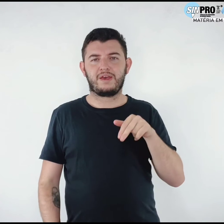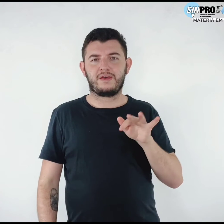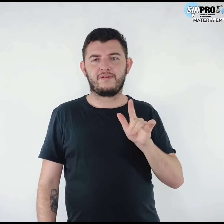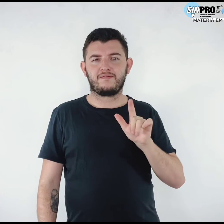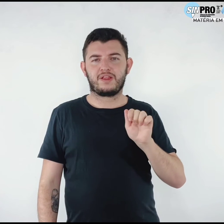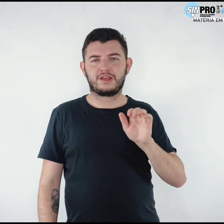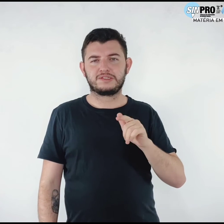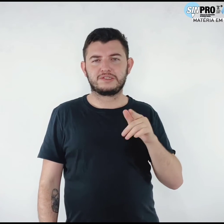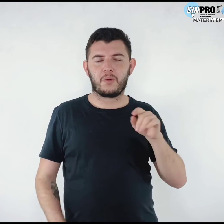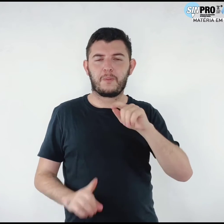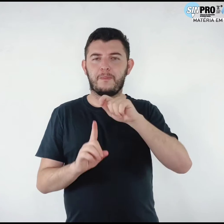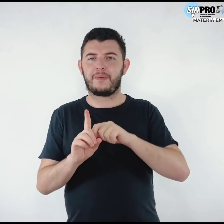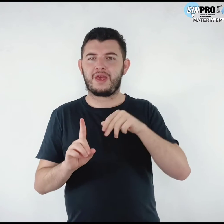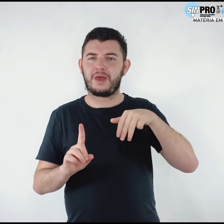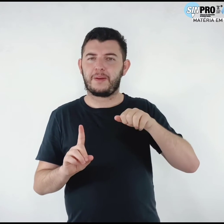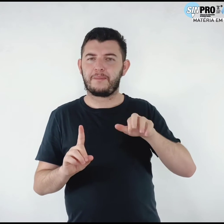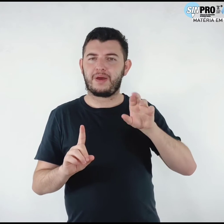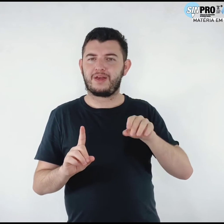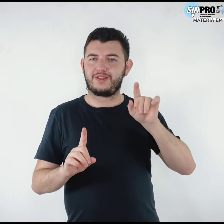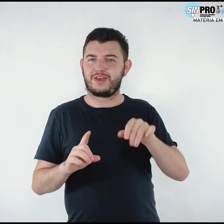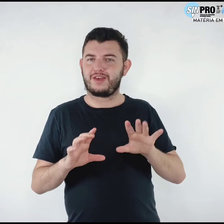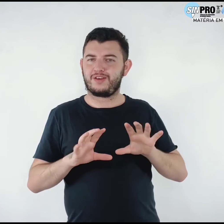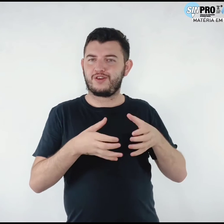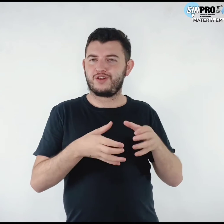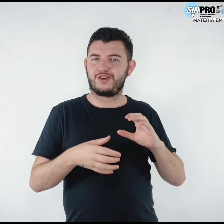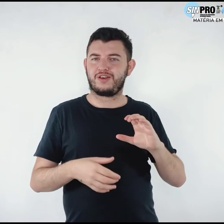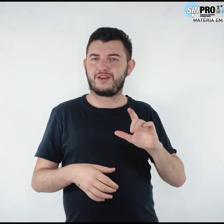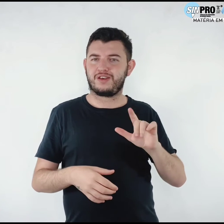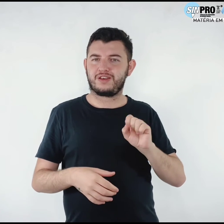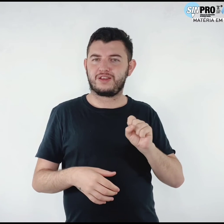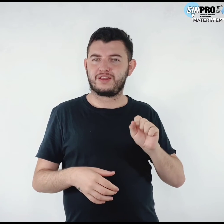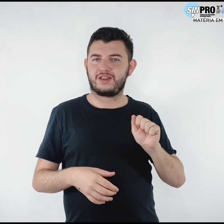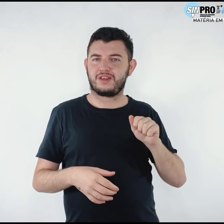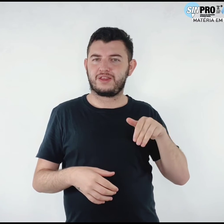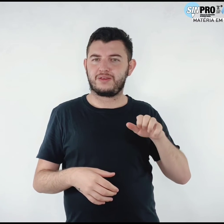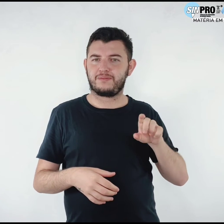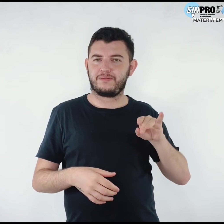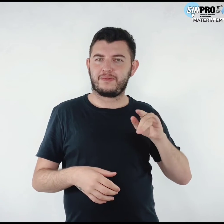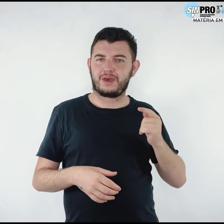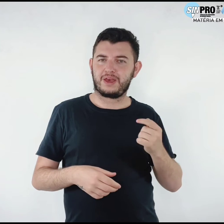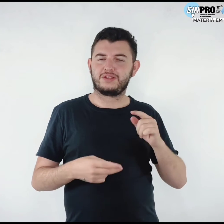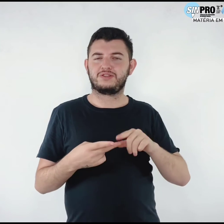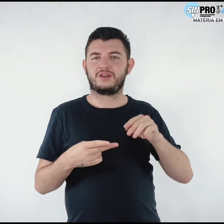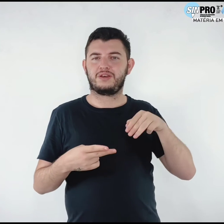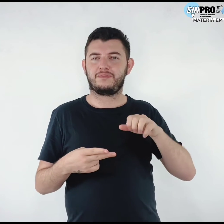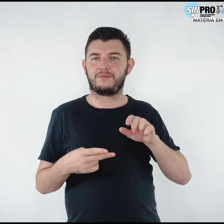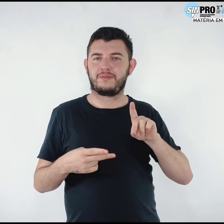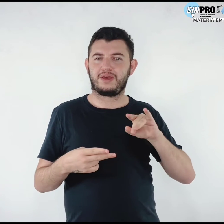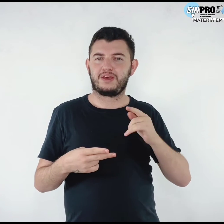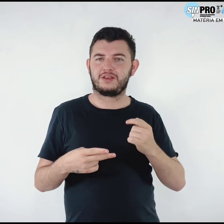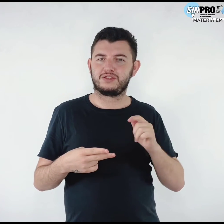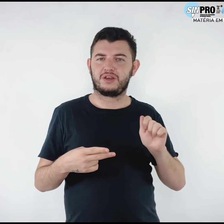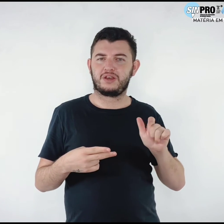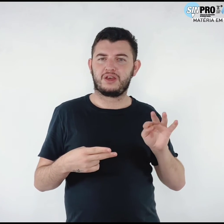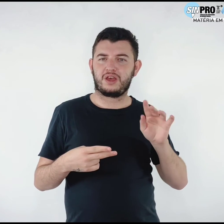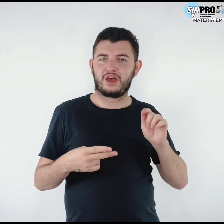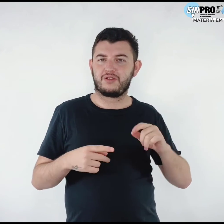foram as de classe média e de média alta. A variação de preços para esses